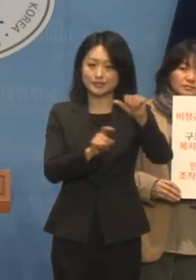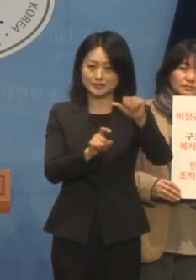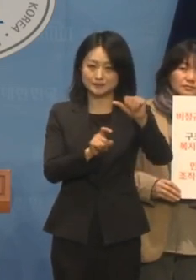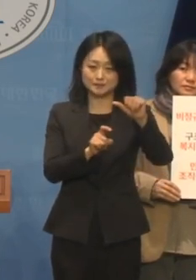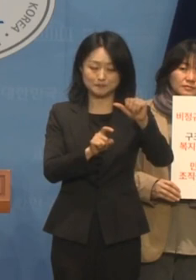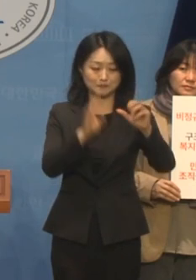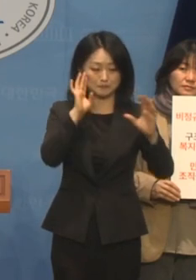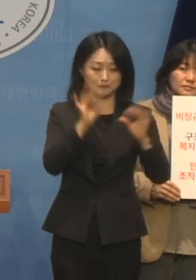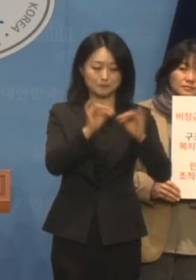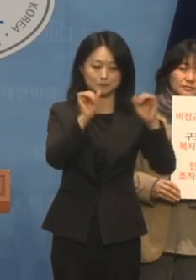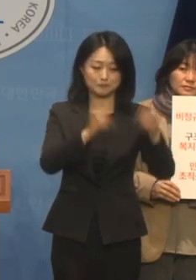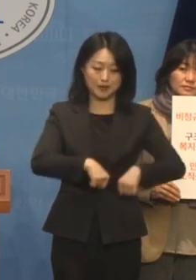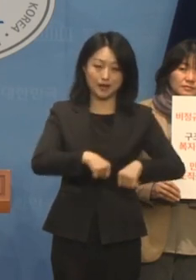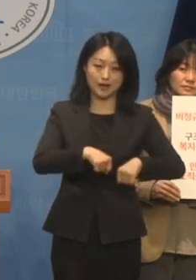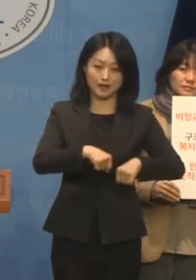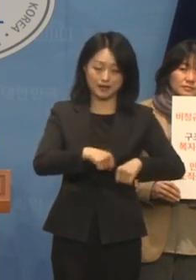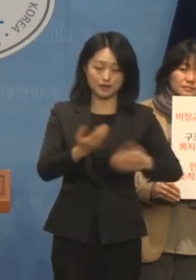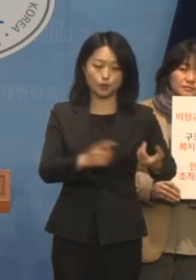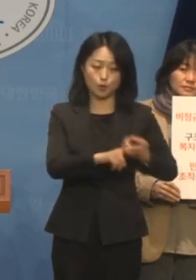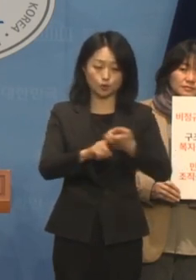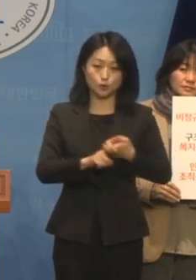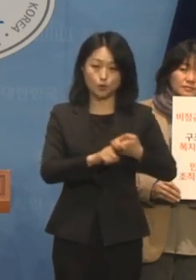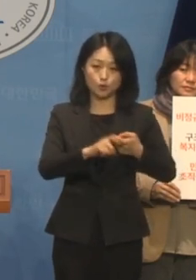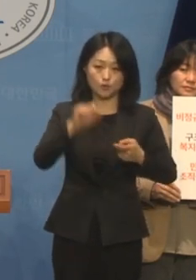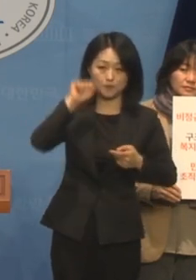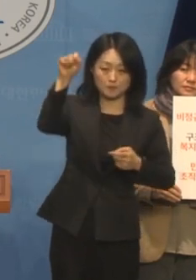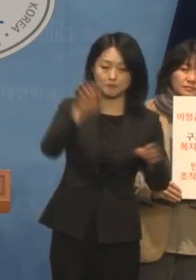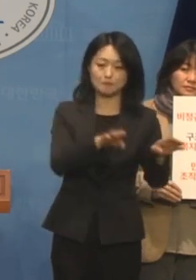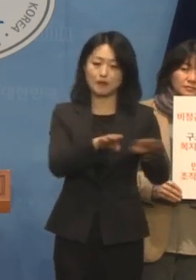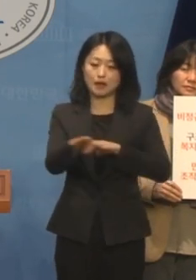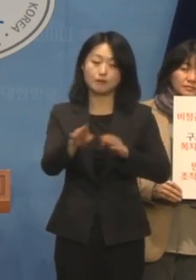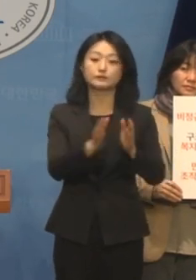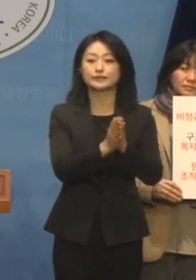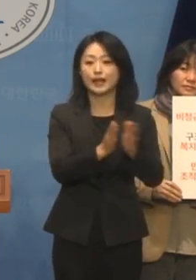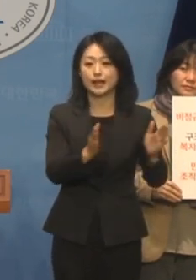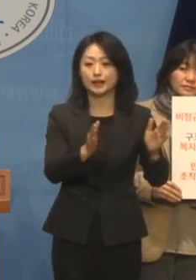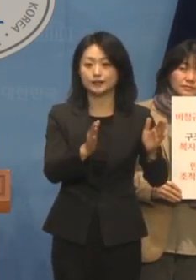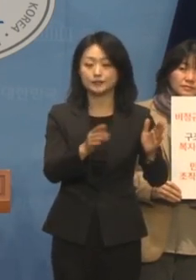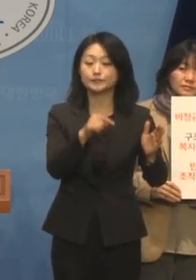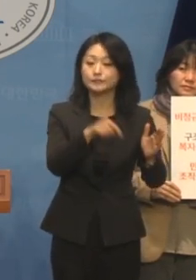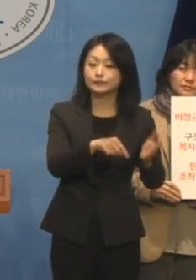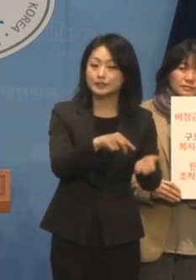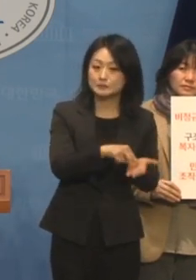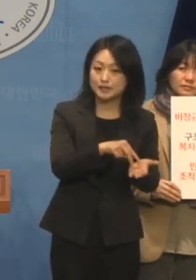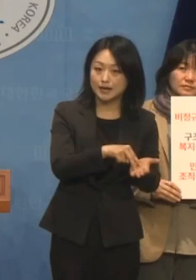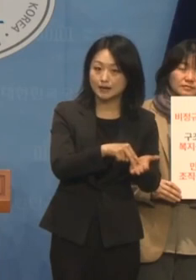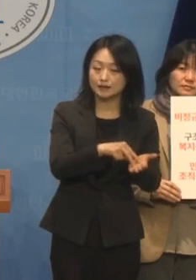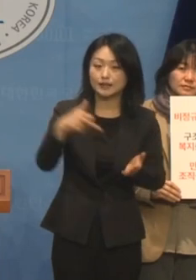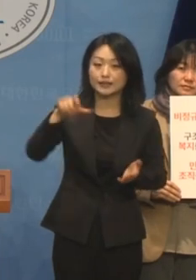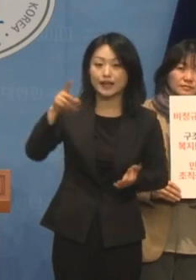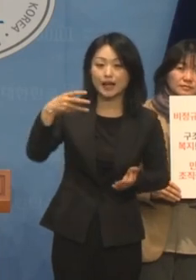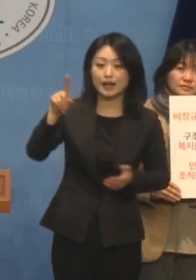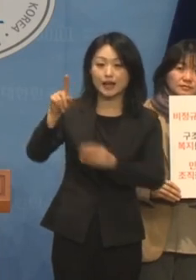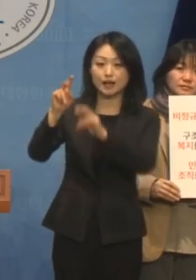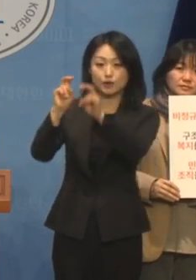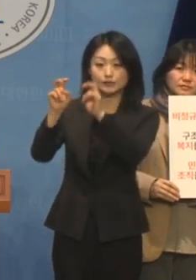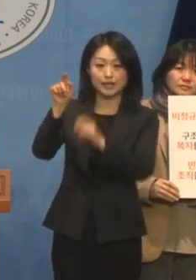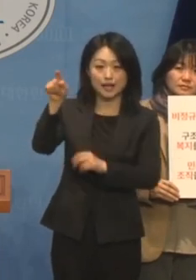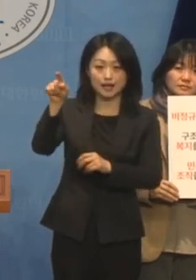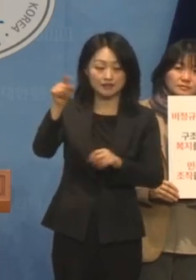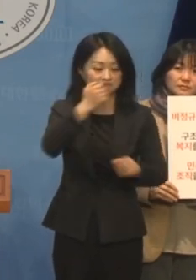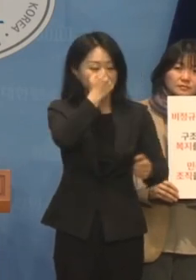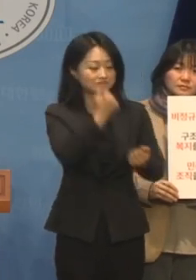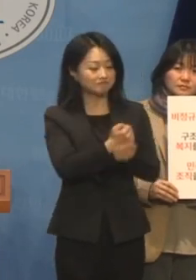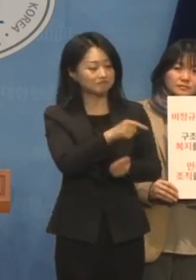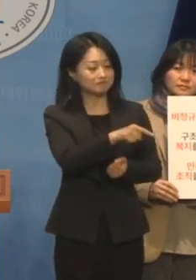100% 찬성으로 쟁의행위가 가결되었습니다. 이런 노조의 입장에 카라 집행부는 노조가